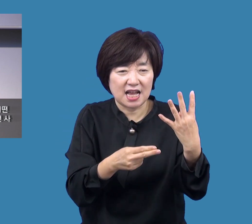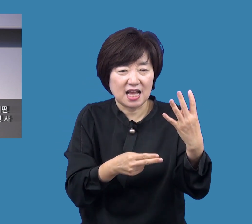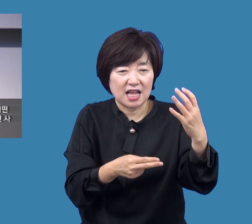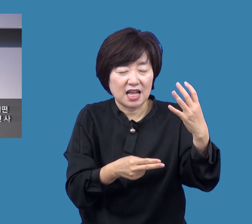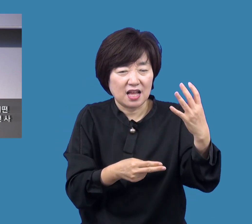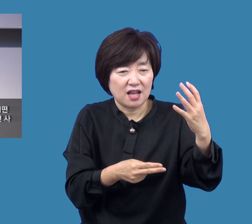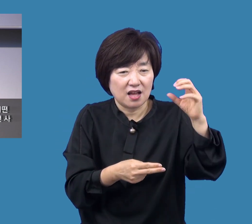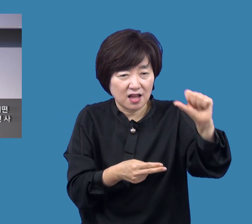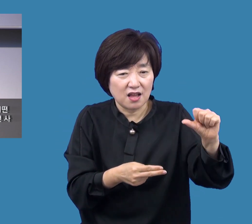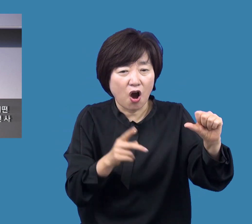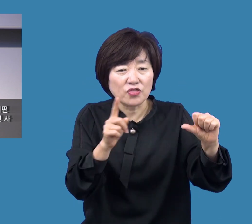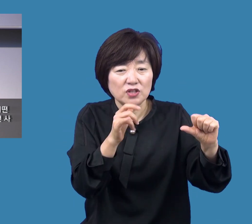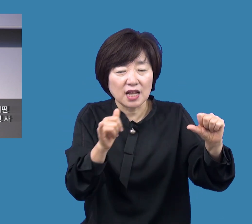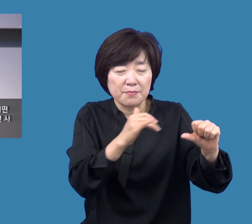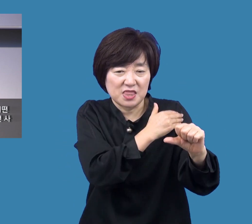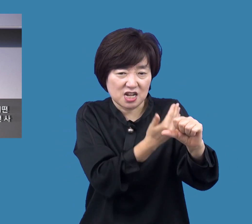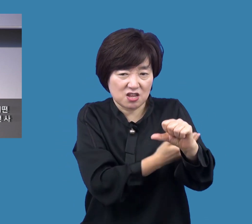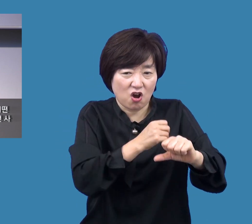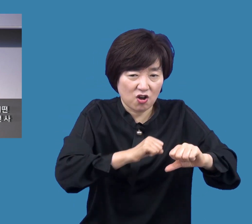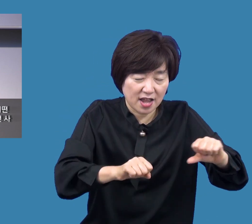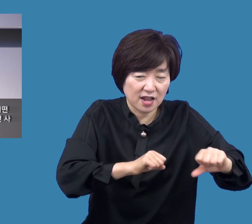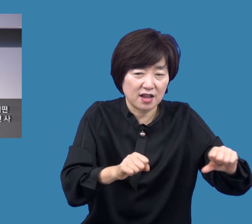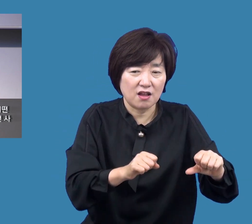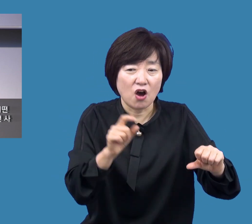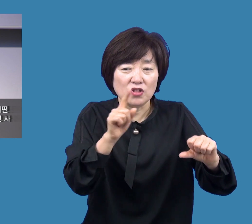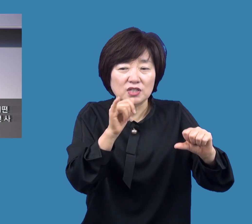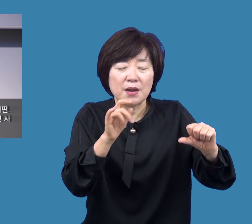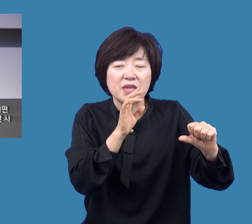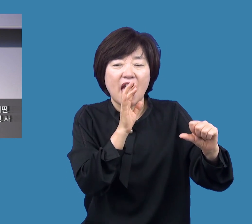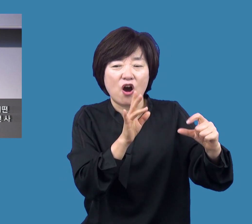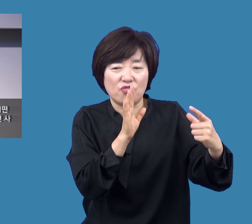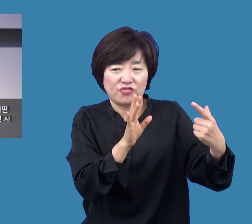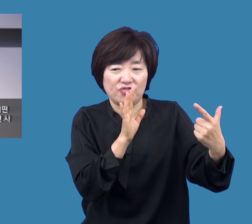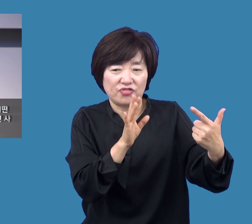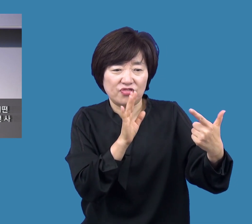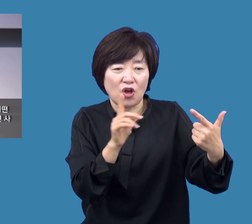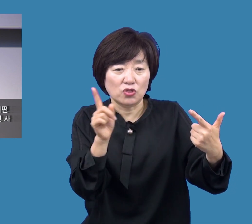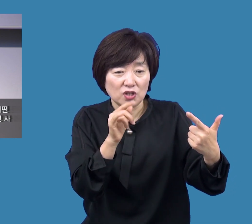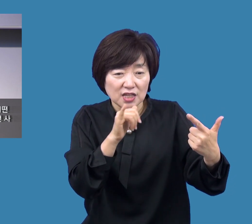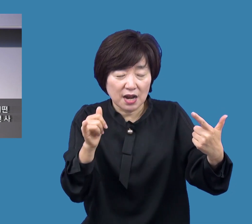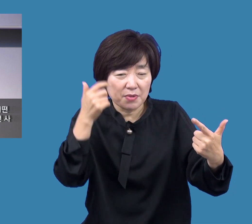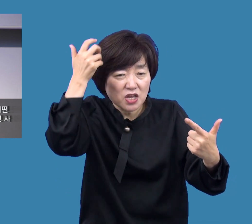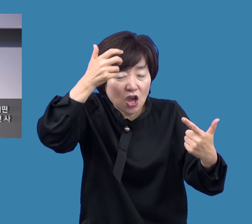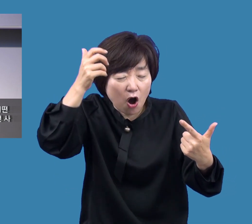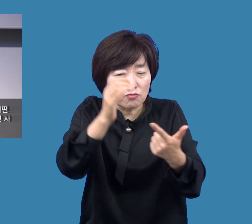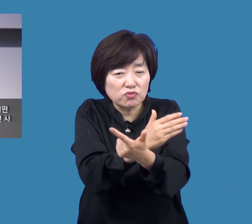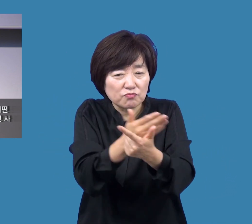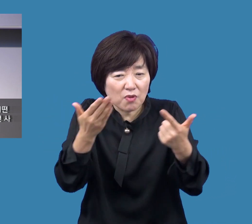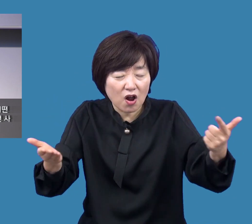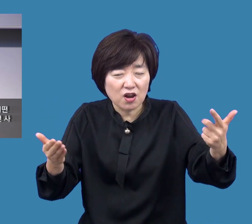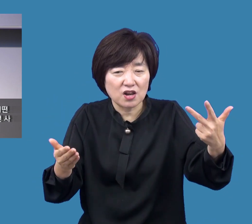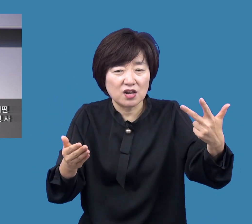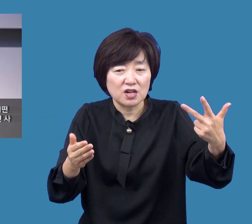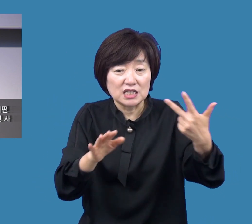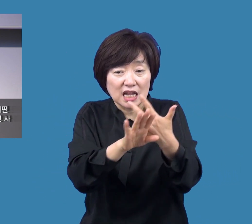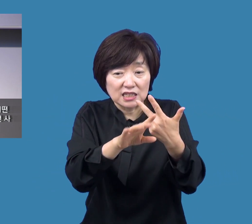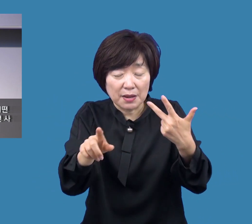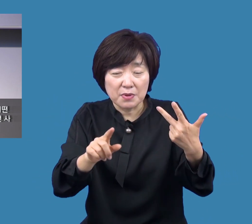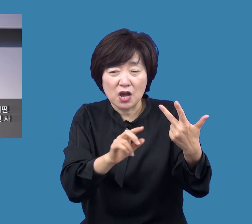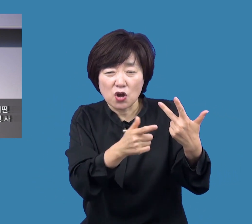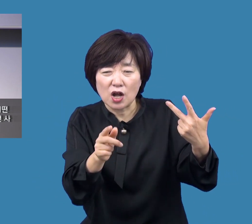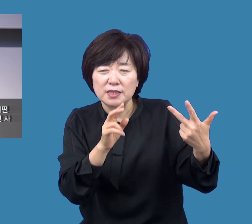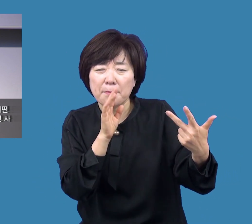어떤 사람에게는 능력 행함을, 어떤 사람에게는 예언함을, 어떤 사람에게는 영들 분별함을, 다른 사람에게는